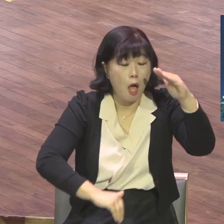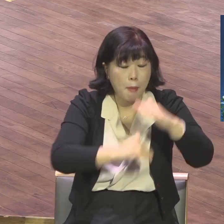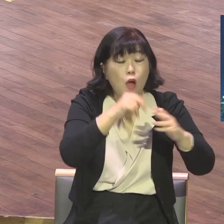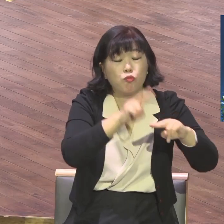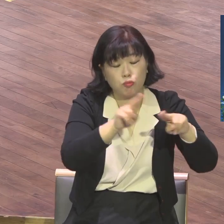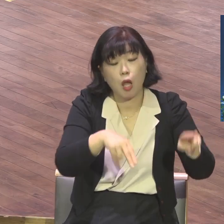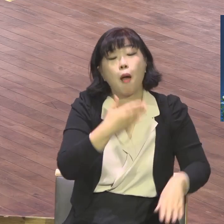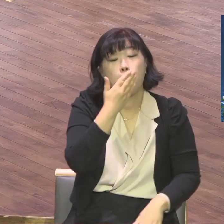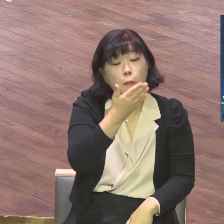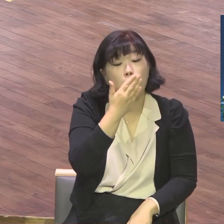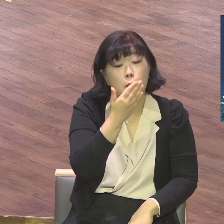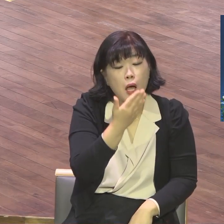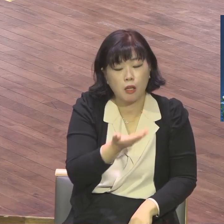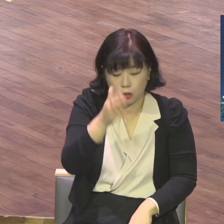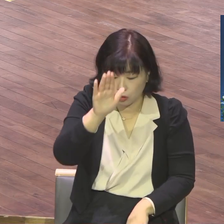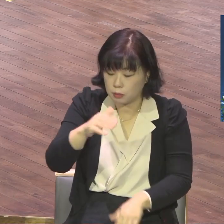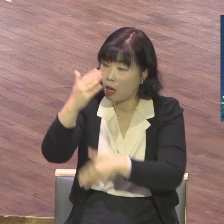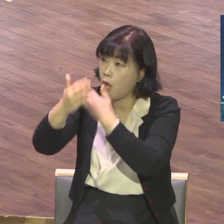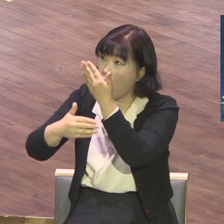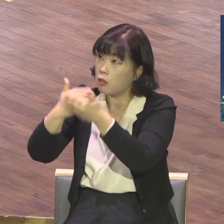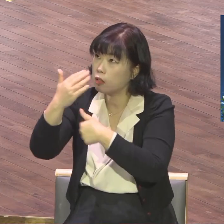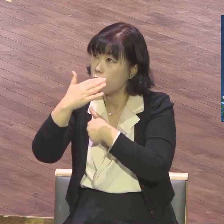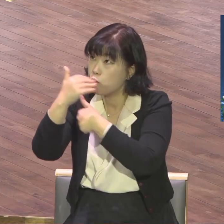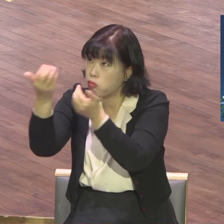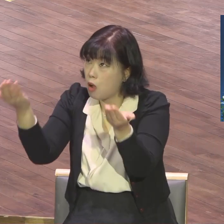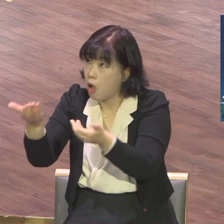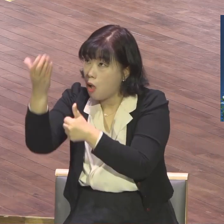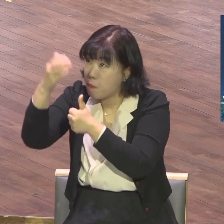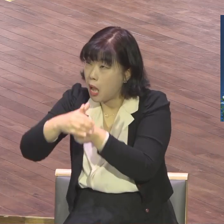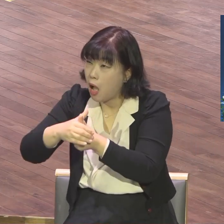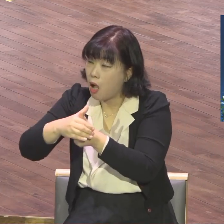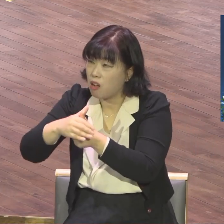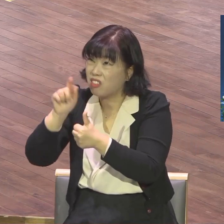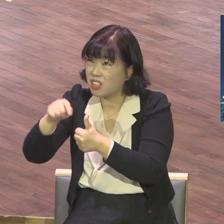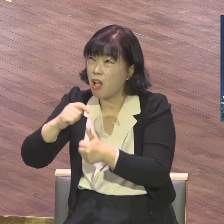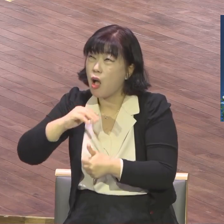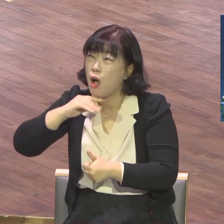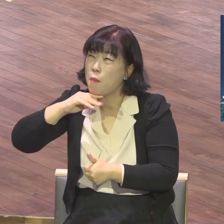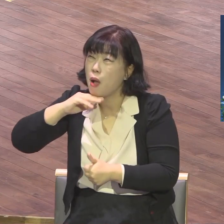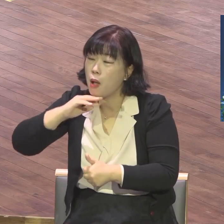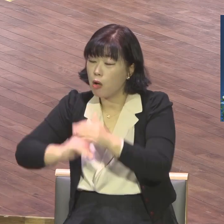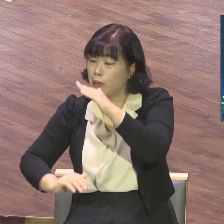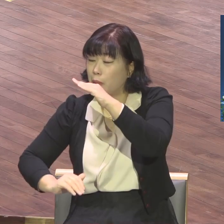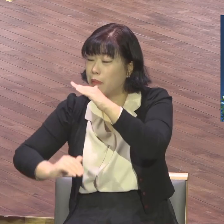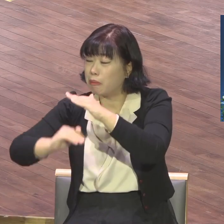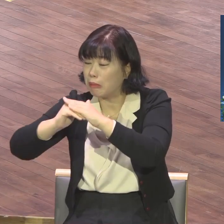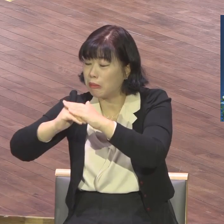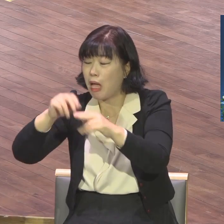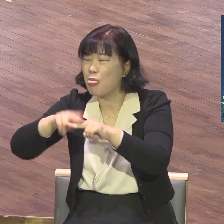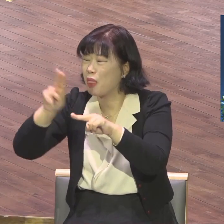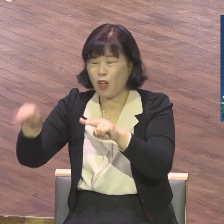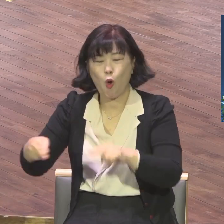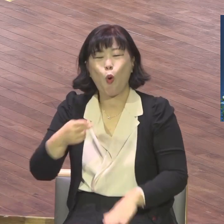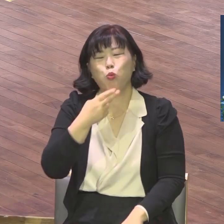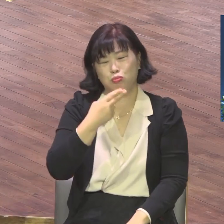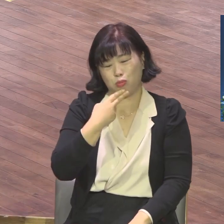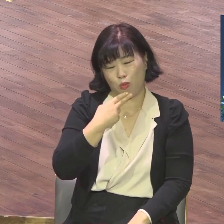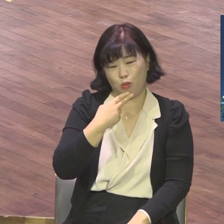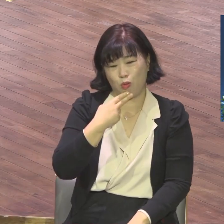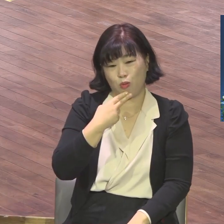이것이 바로 우리가 일평생 가지고 살아야 할 영적 자세요. 영적 자세. 우리 한번 같이 고백해